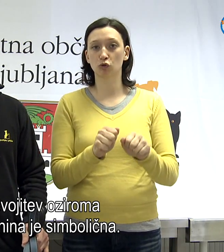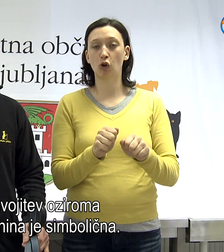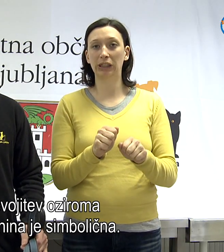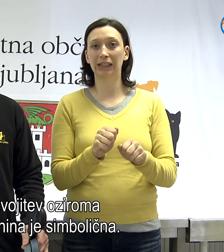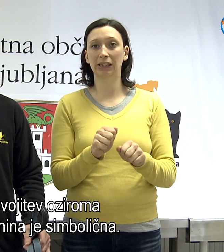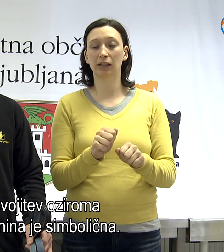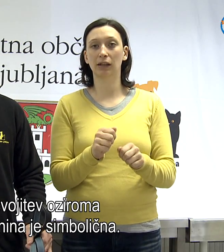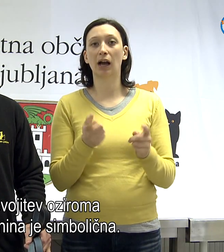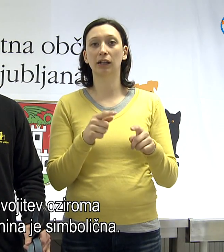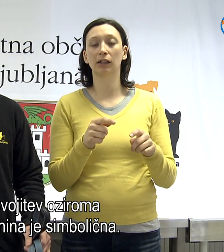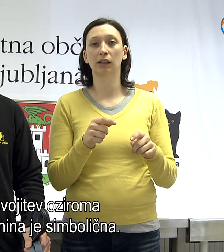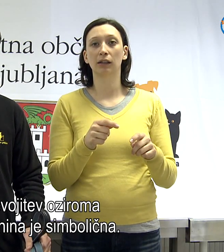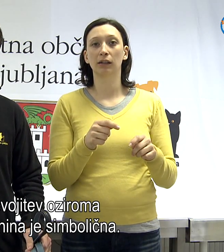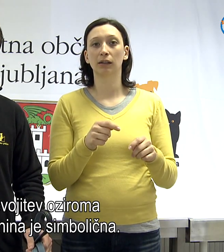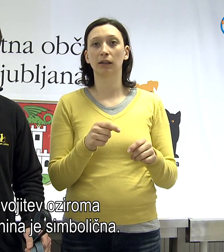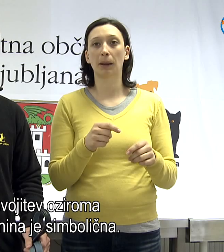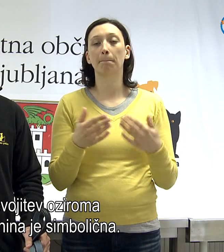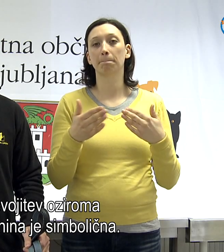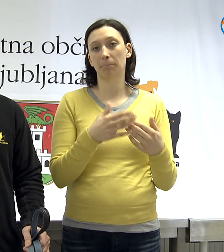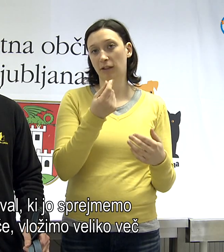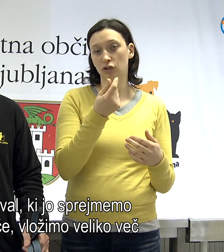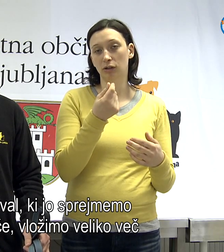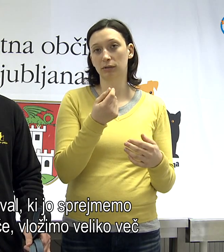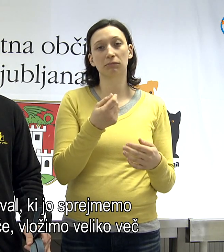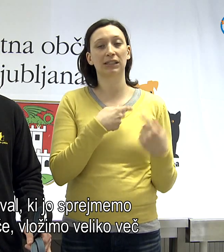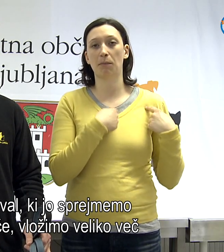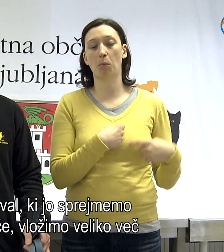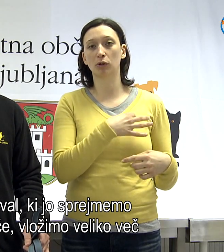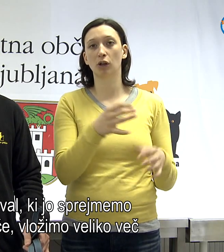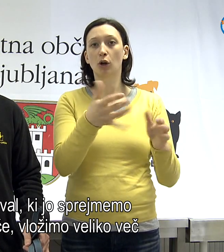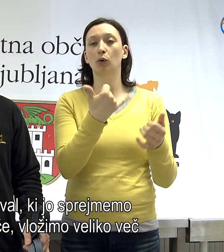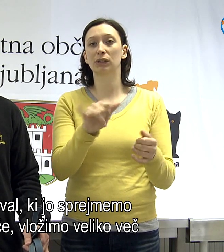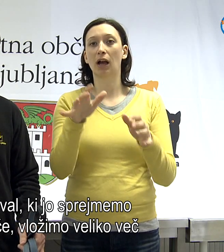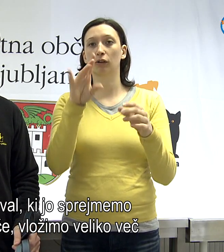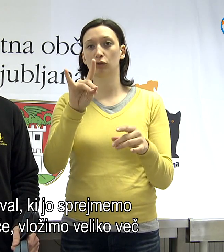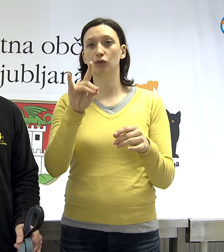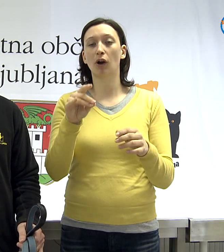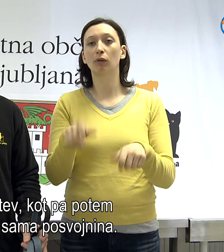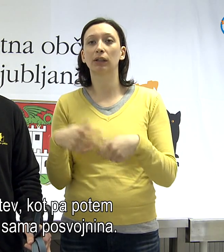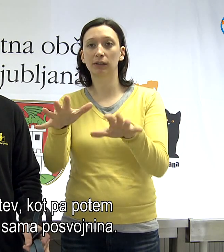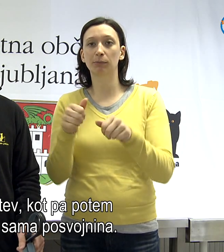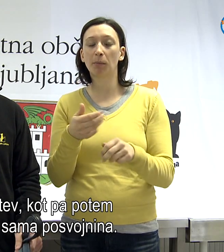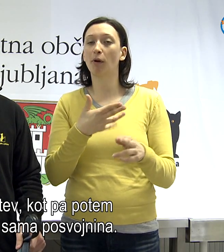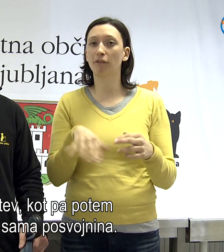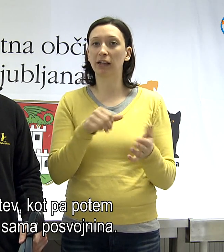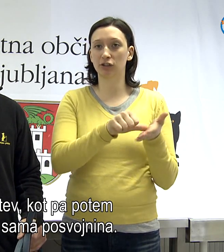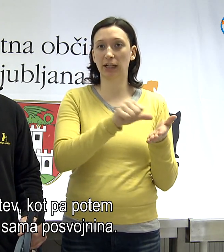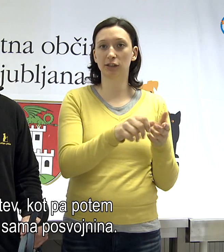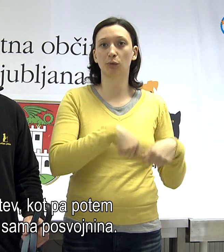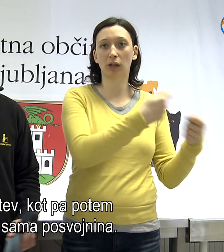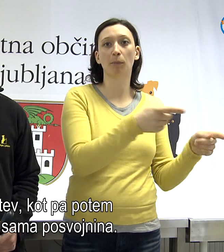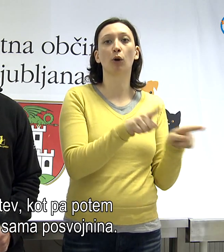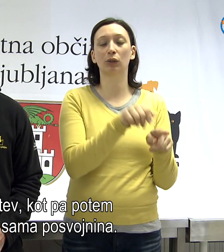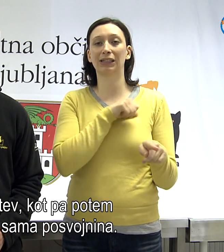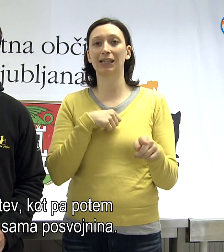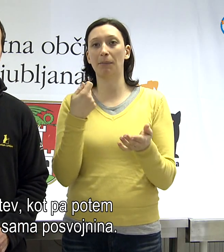Posvojitev oziroma posvojnina je simbolična. Vsako žival, ki mi sprejmemo v zavetišče, vložimo veliko več sredstev, kot pa potem znaša